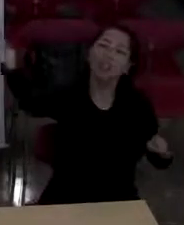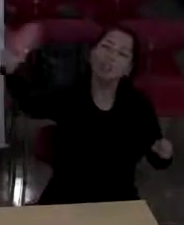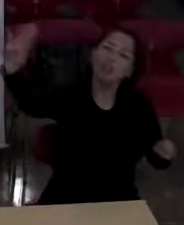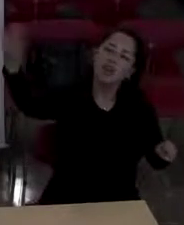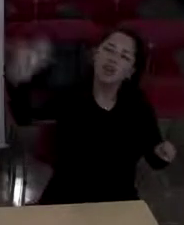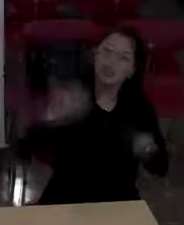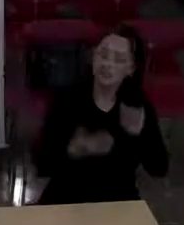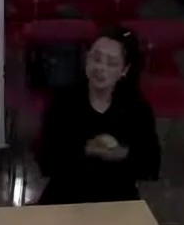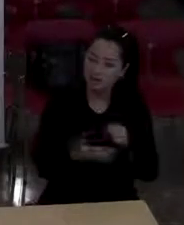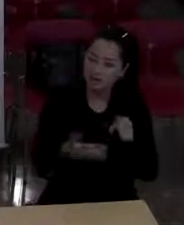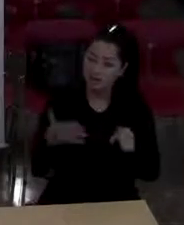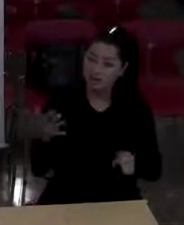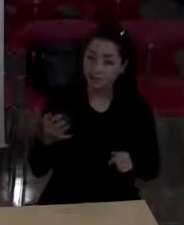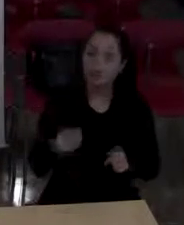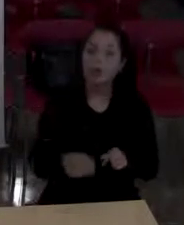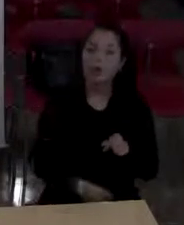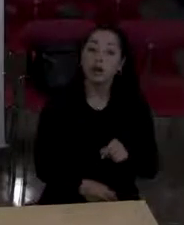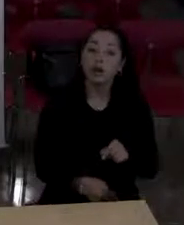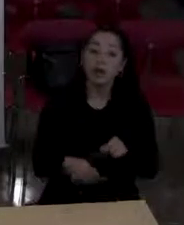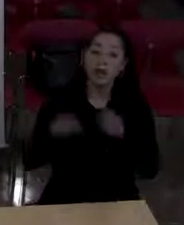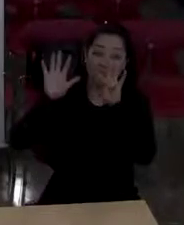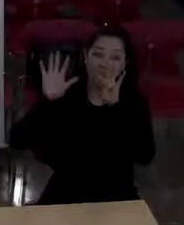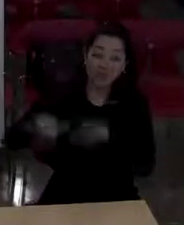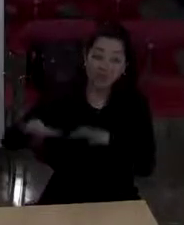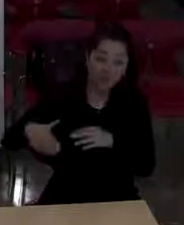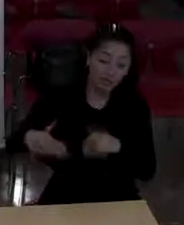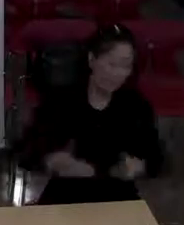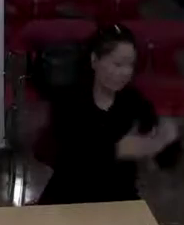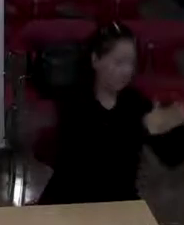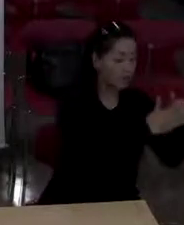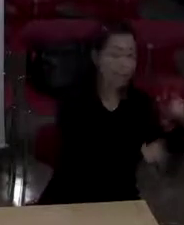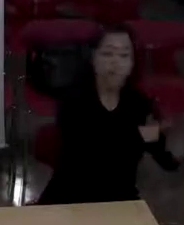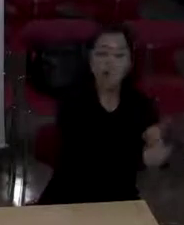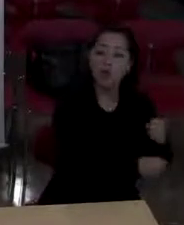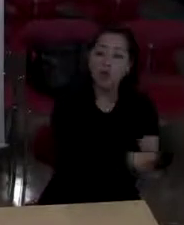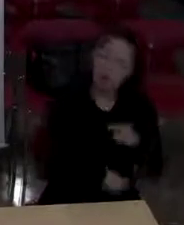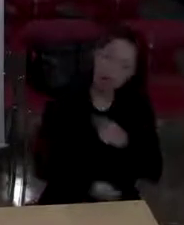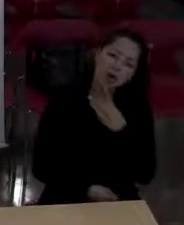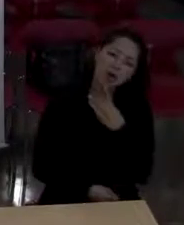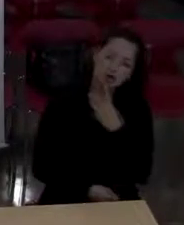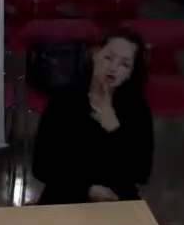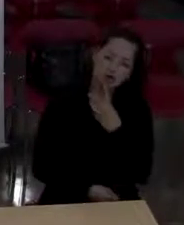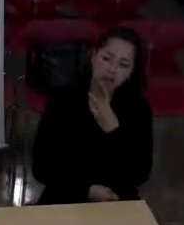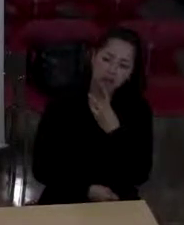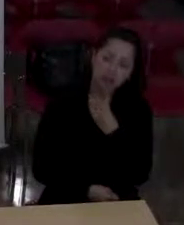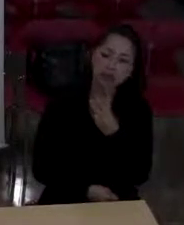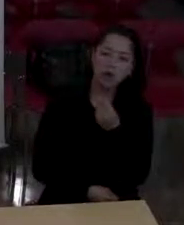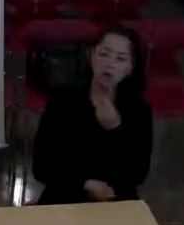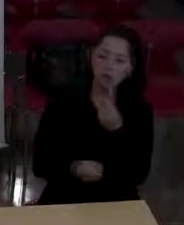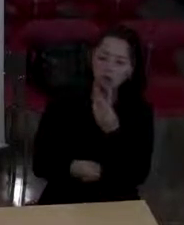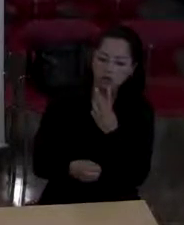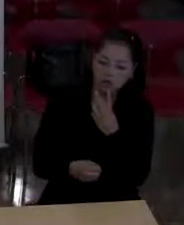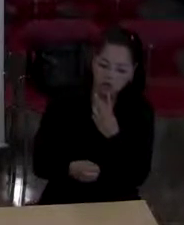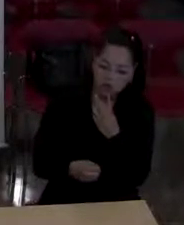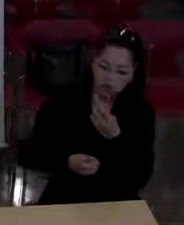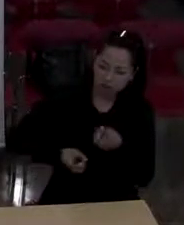periodo comprende órdenes sencillas y bastante vocabulario. Aquí en este momento, de los 9 a los 12 meses, va